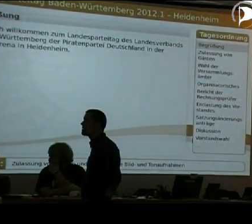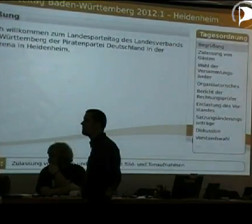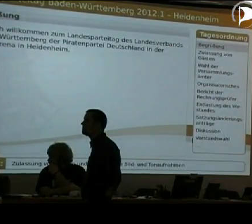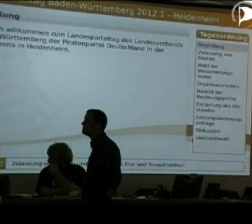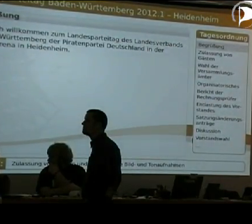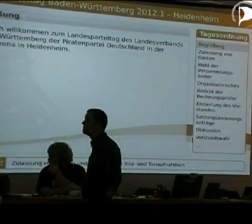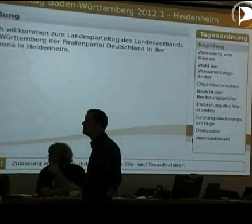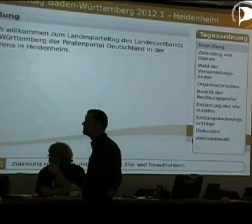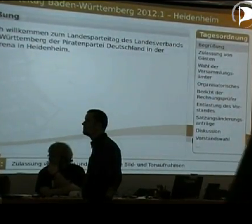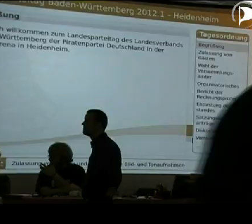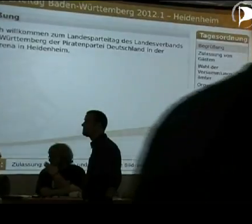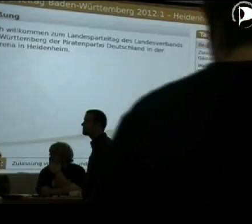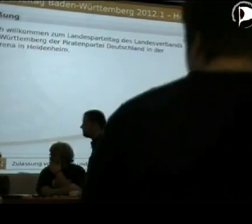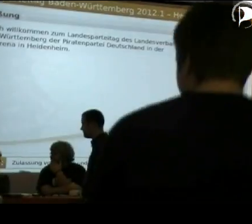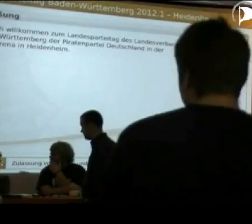und 70